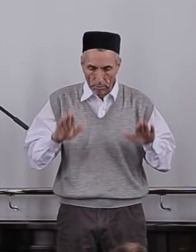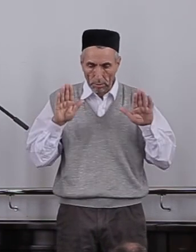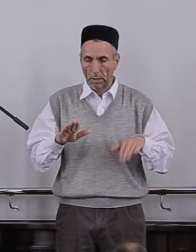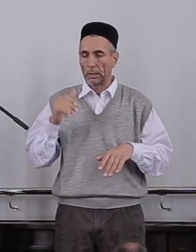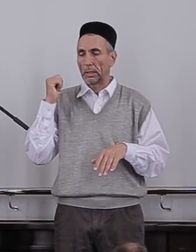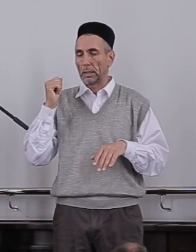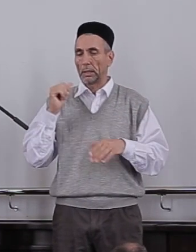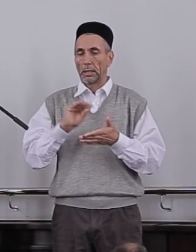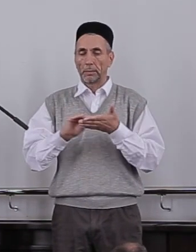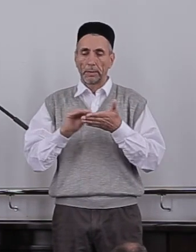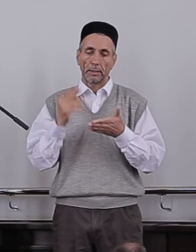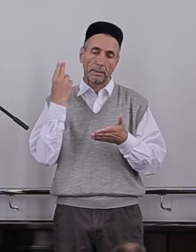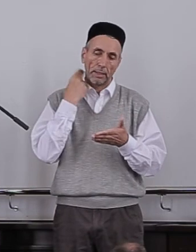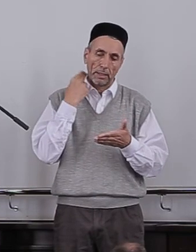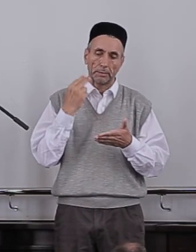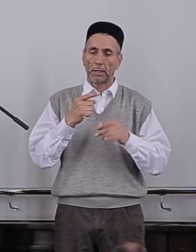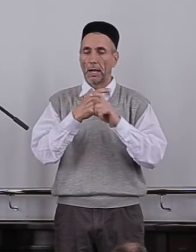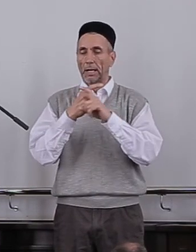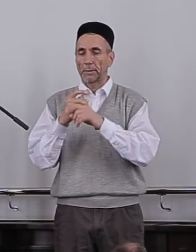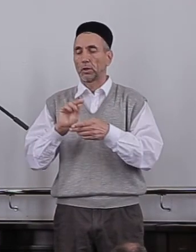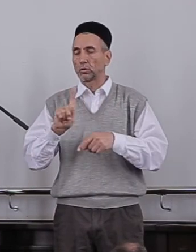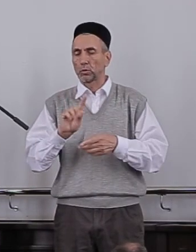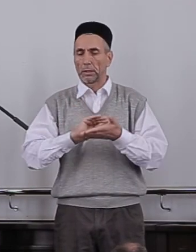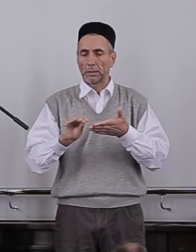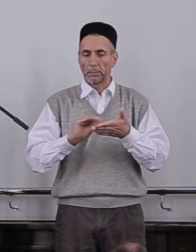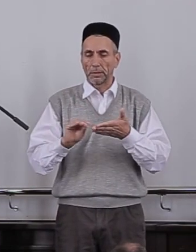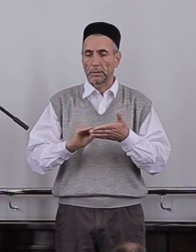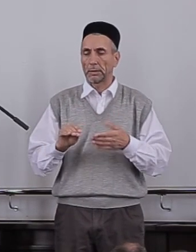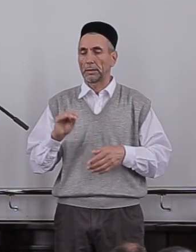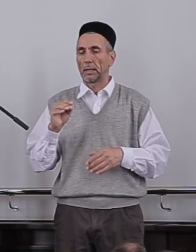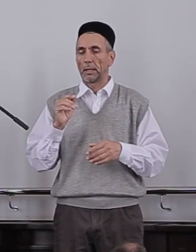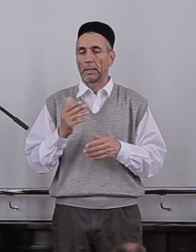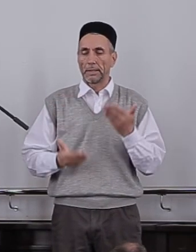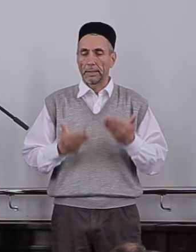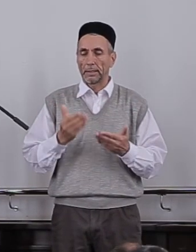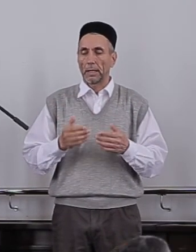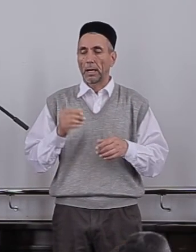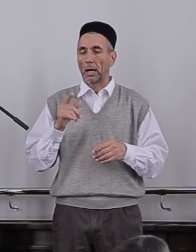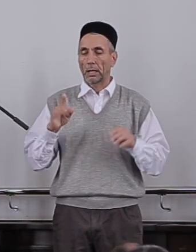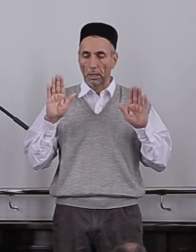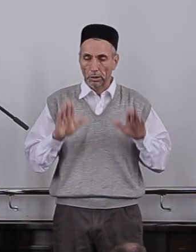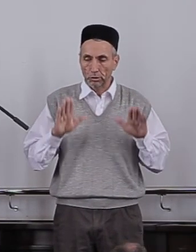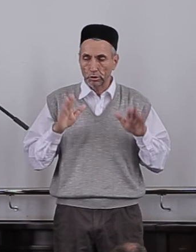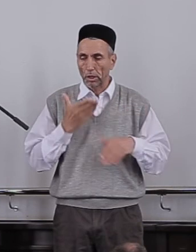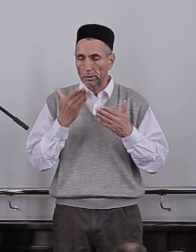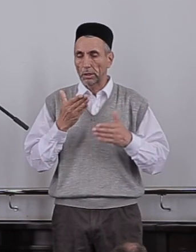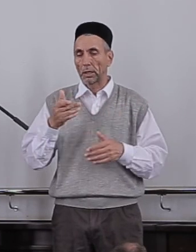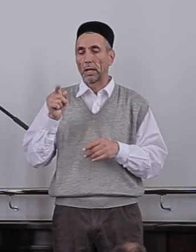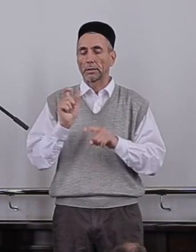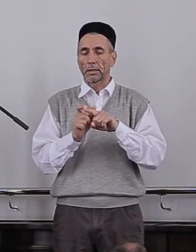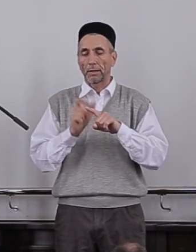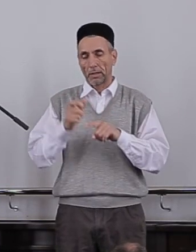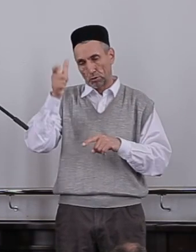yazılan, İngiliz dilinde mi, Arap dilinde mi, nesnefse yazılan şuayet. Hatta şimdi kayı vakit okum olasın, peki şeytan